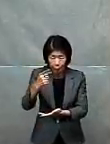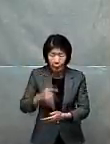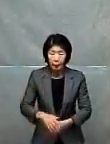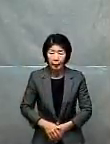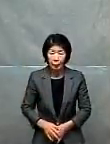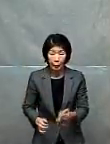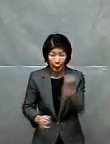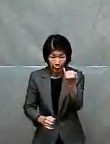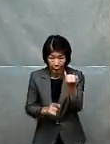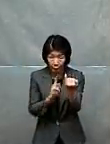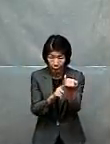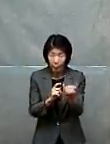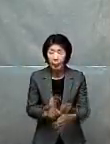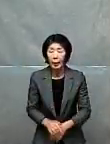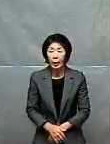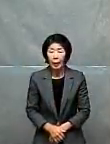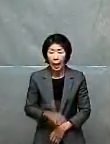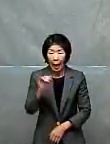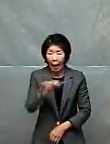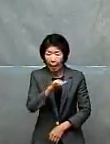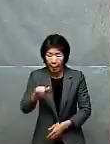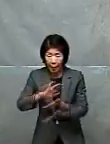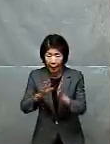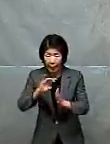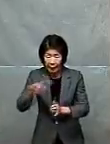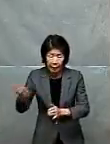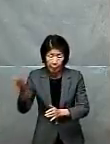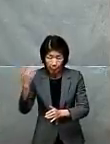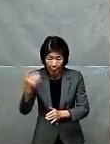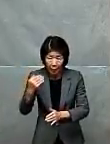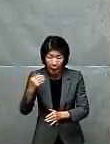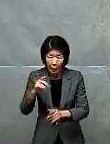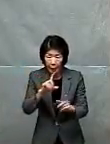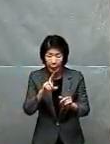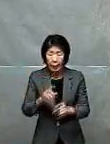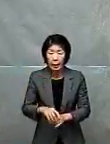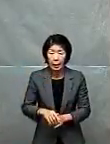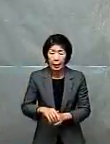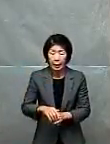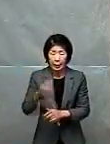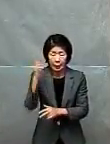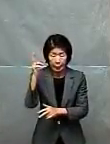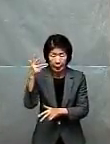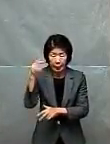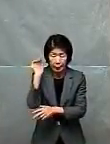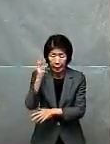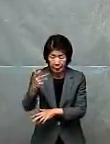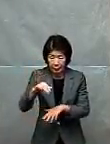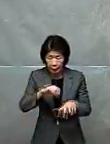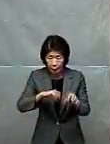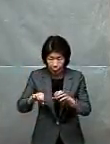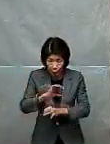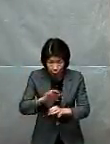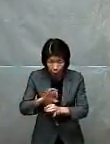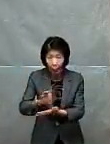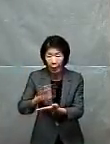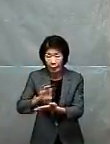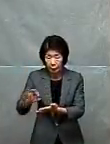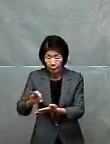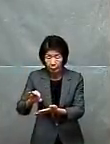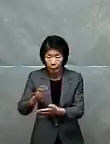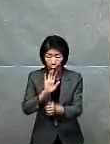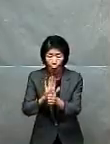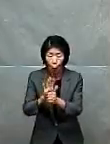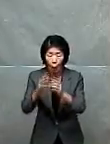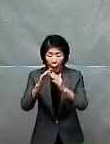知事以前安倍県議の政務活動費に関する支出で今回のその支出がなかったんじゃないか